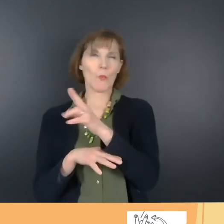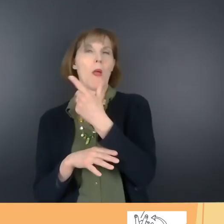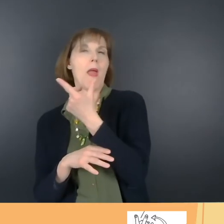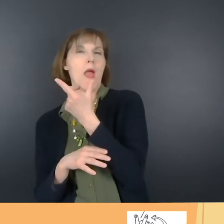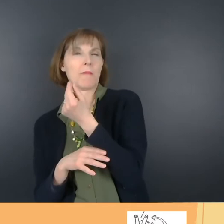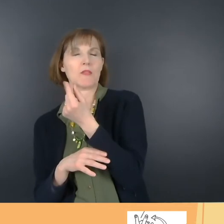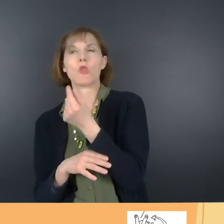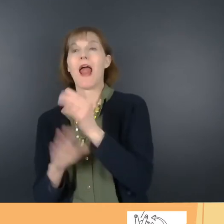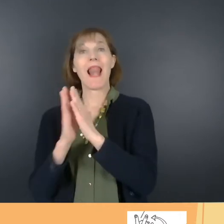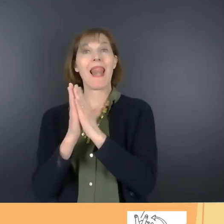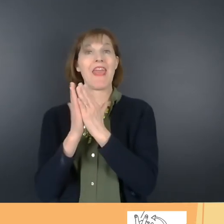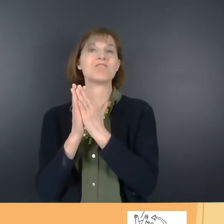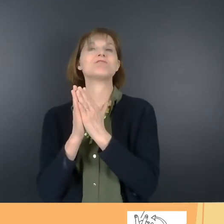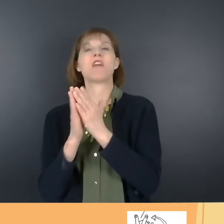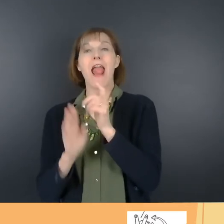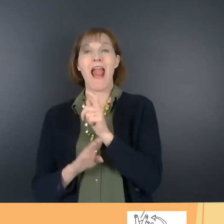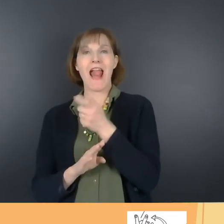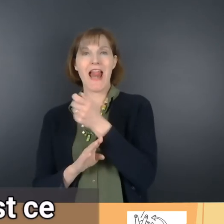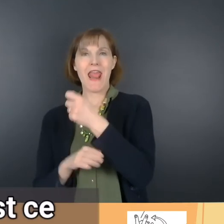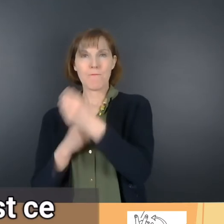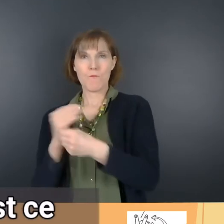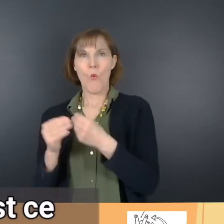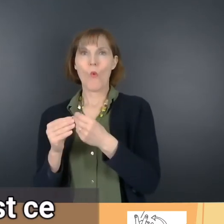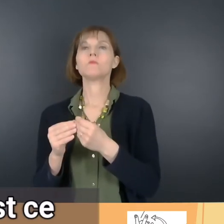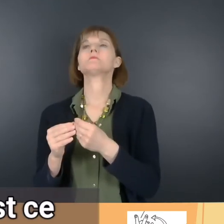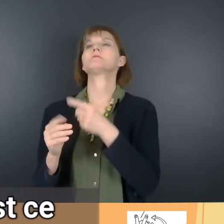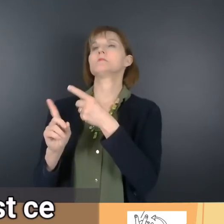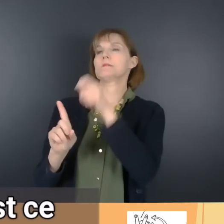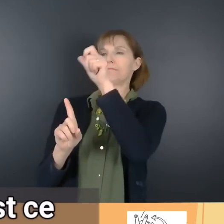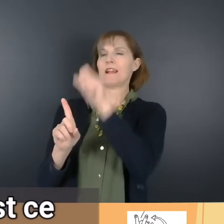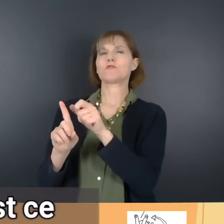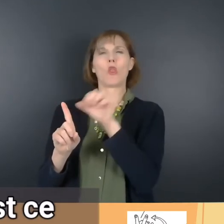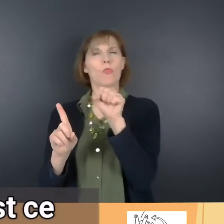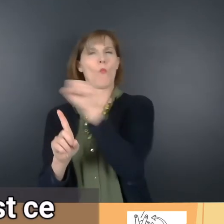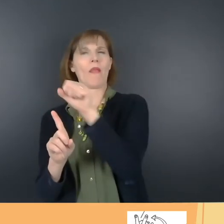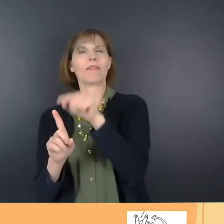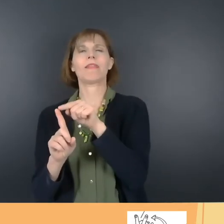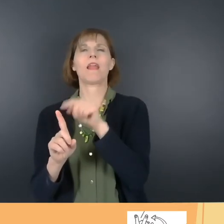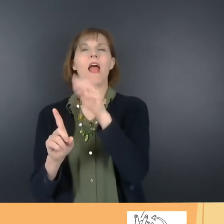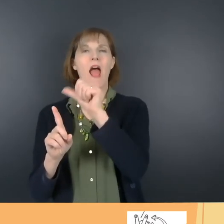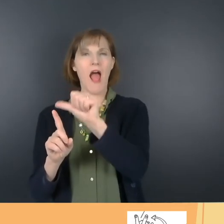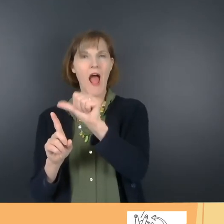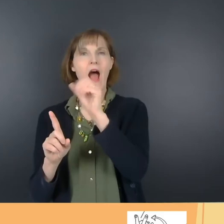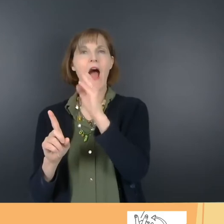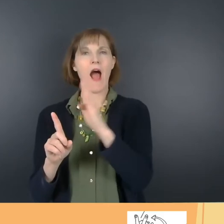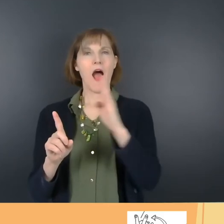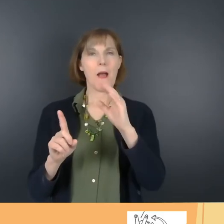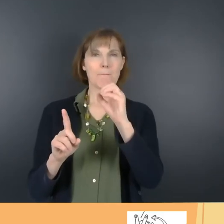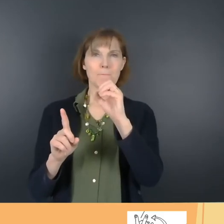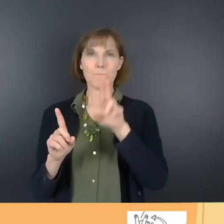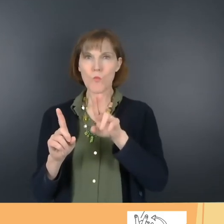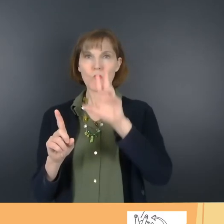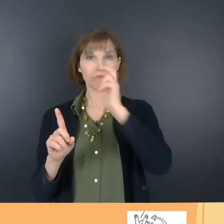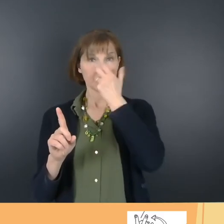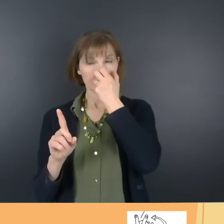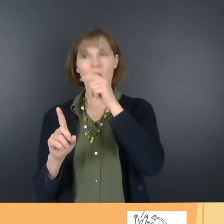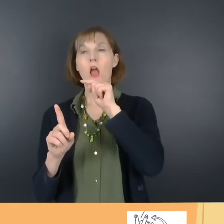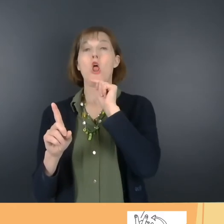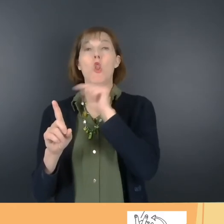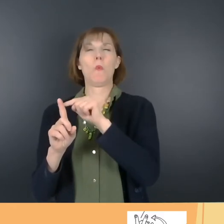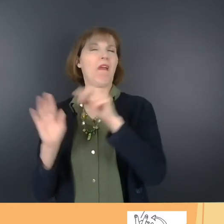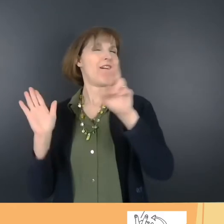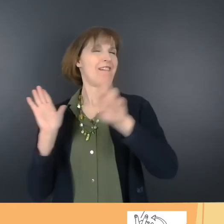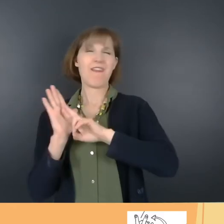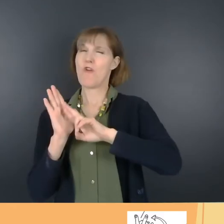Ensuite, une clé sur le monde, écrite par Victor Abou. C ce monsieur qui est à droite. Voilà. Victor